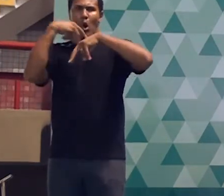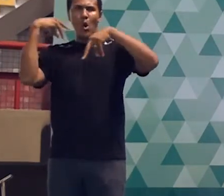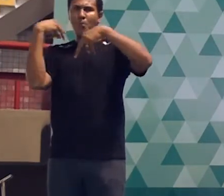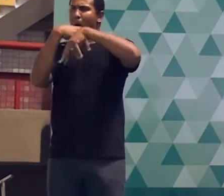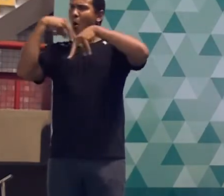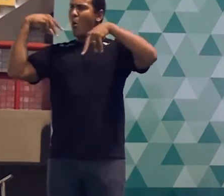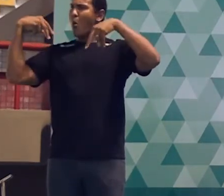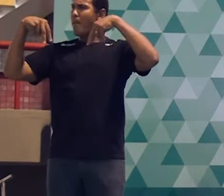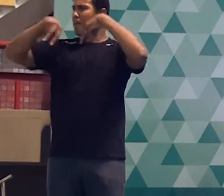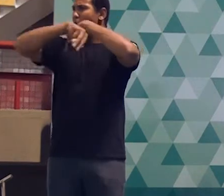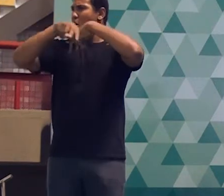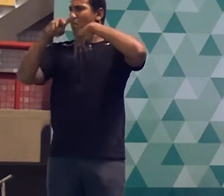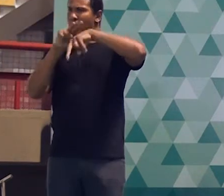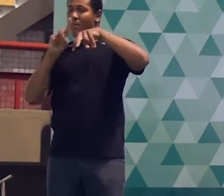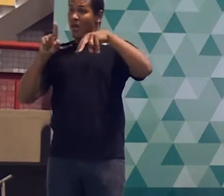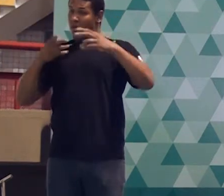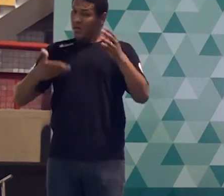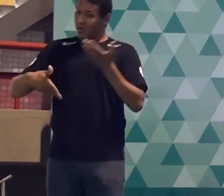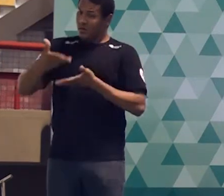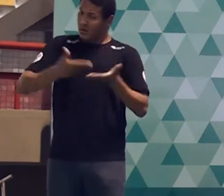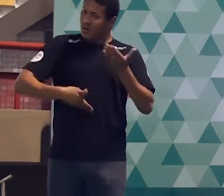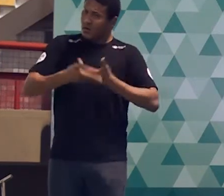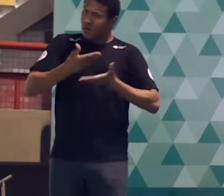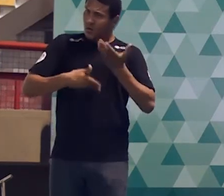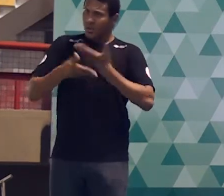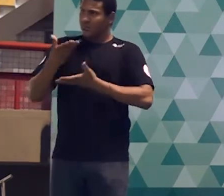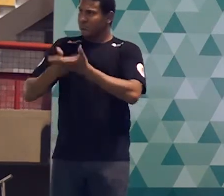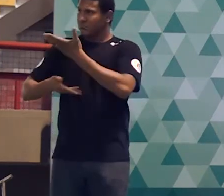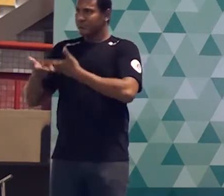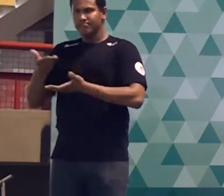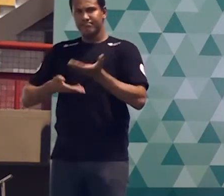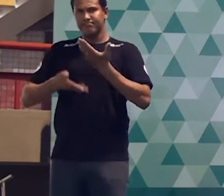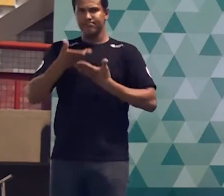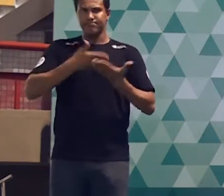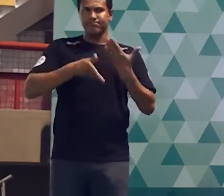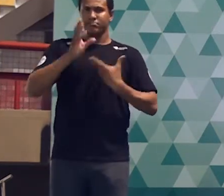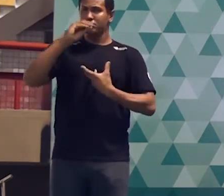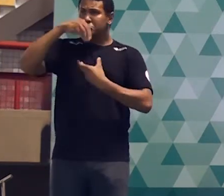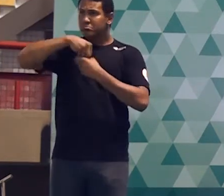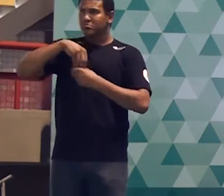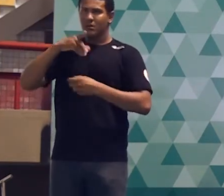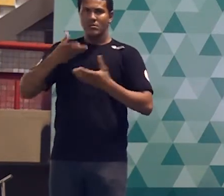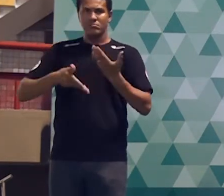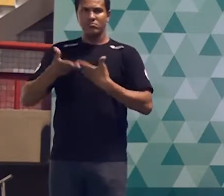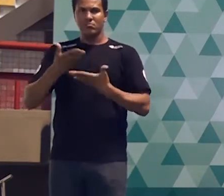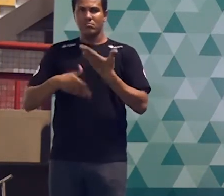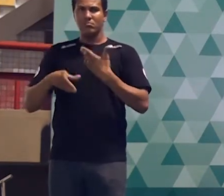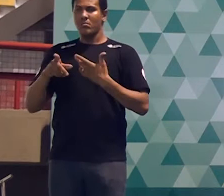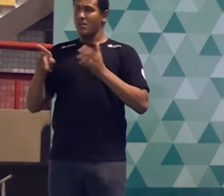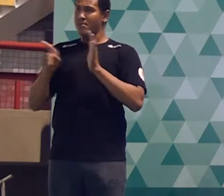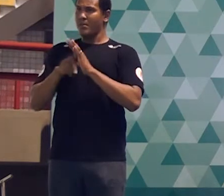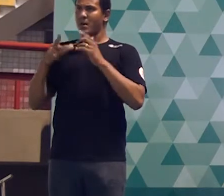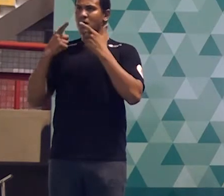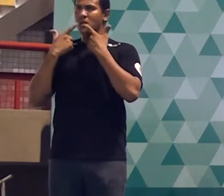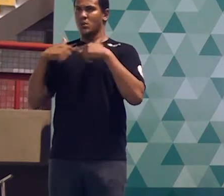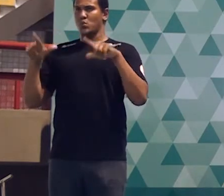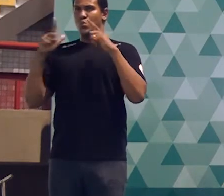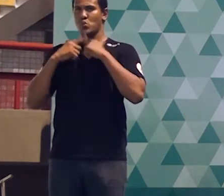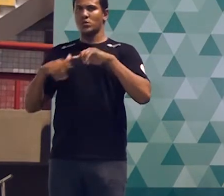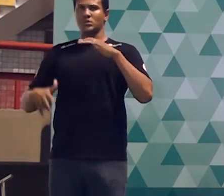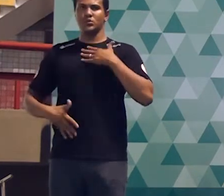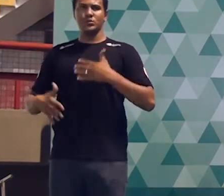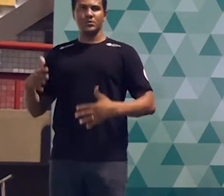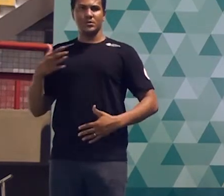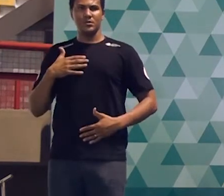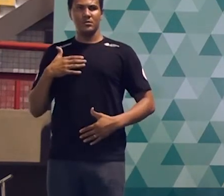papel integrador. É o papel social da nossa linguagem corporal. E